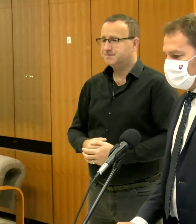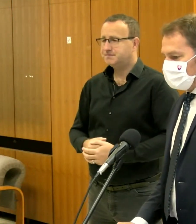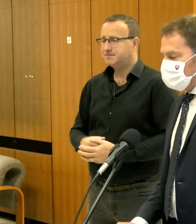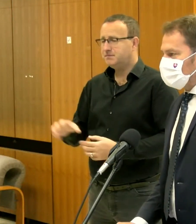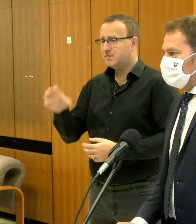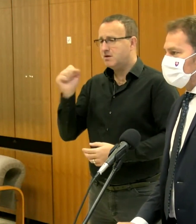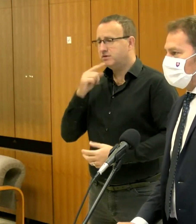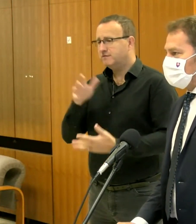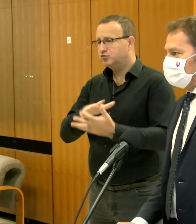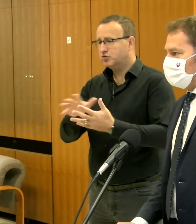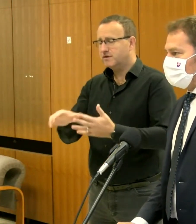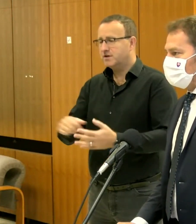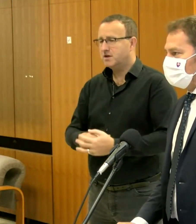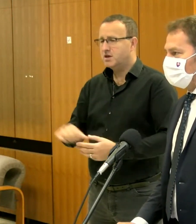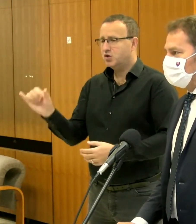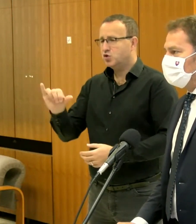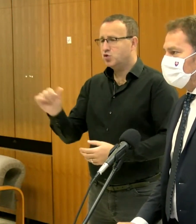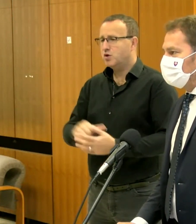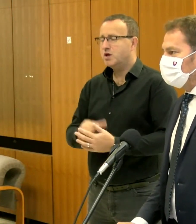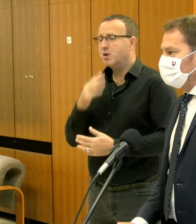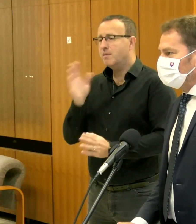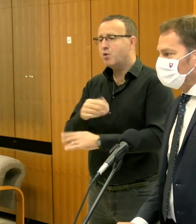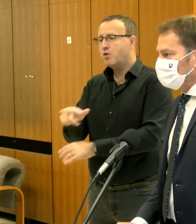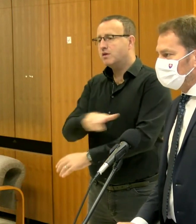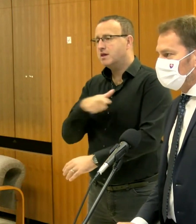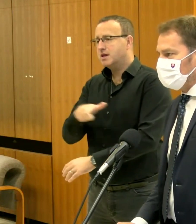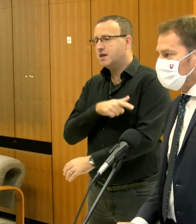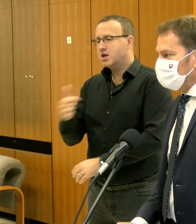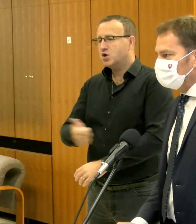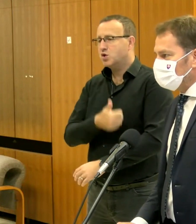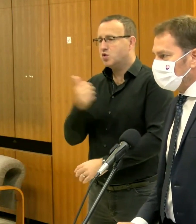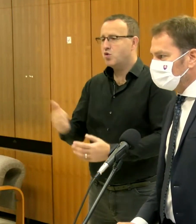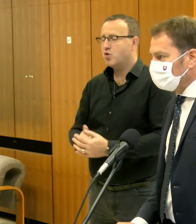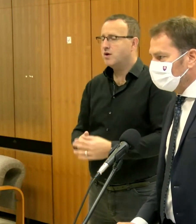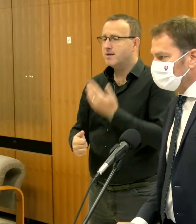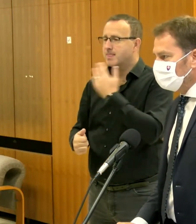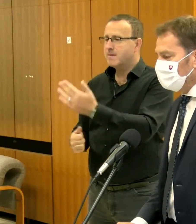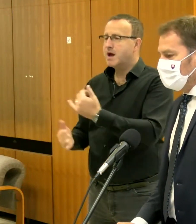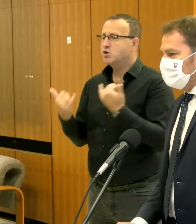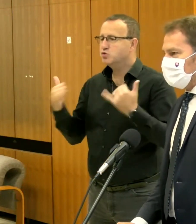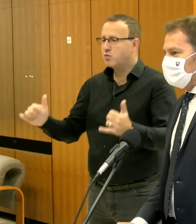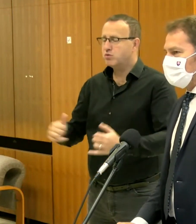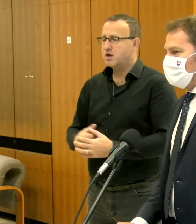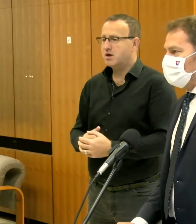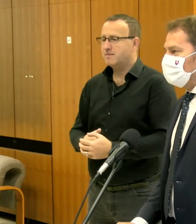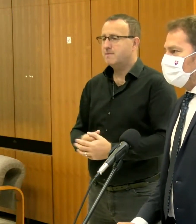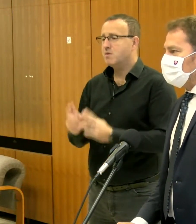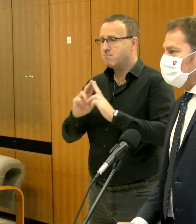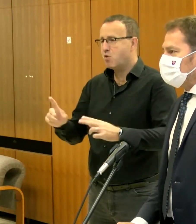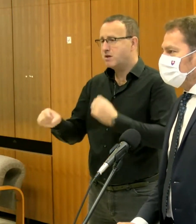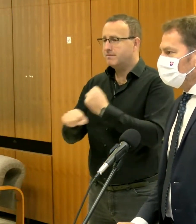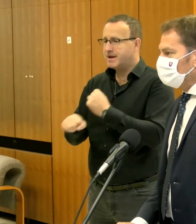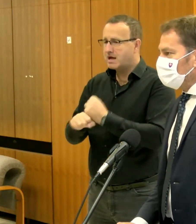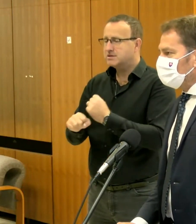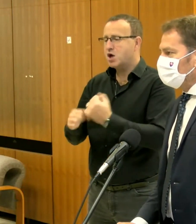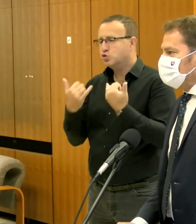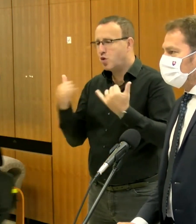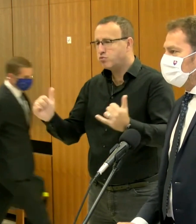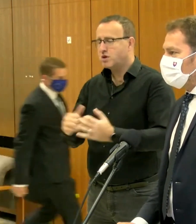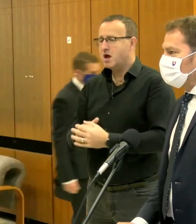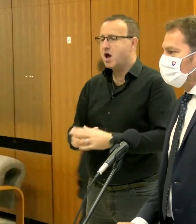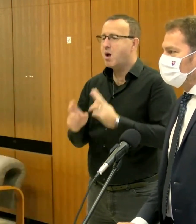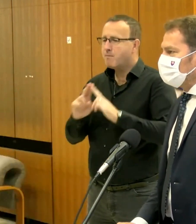aby vyšetrovatelia, ktorí po dlhých, dlhých rokoch, kedy nemali absolútne žiadnu slobodu, tak mohli konať naďalej slobodne a